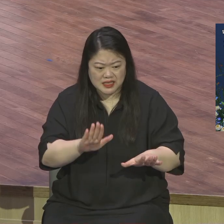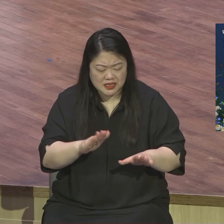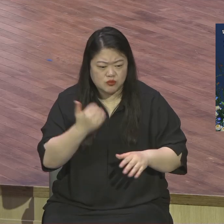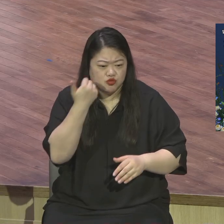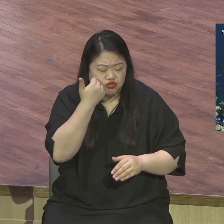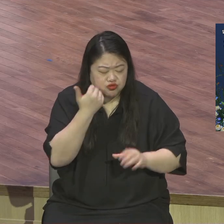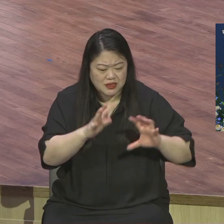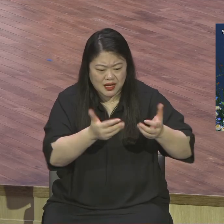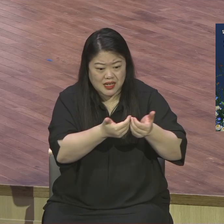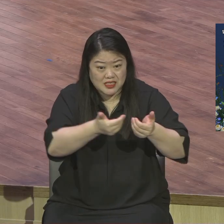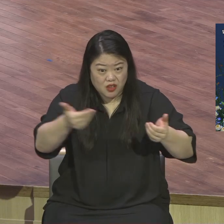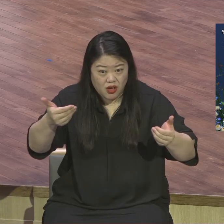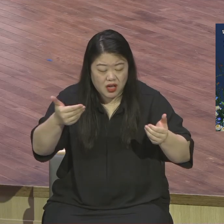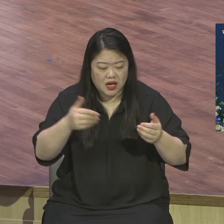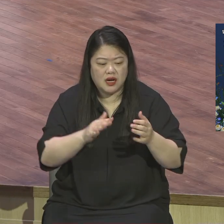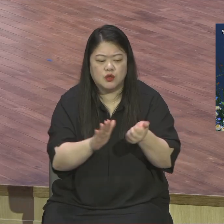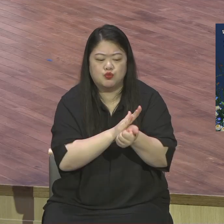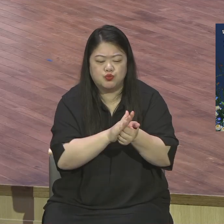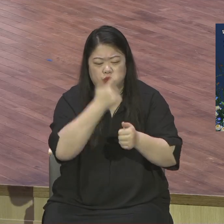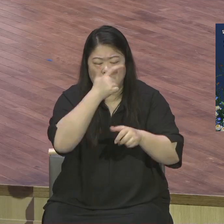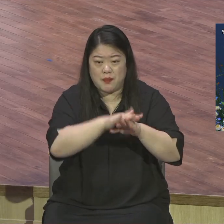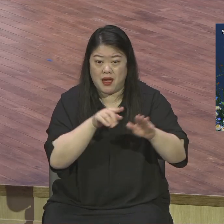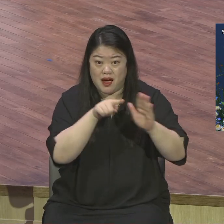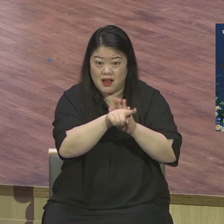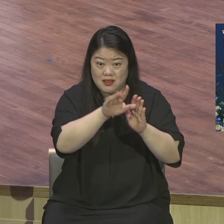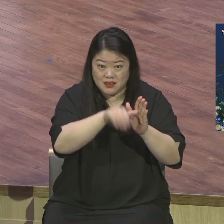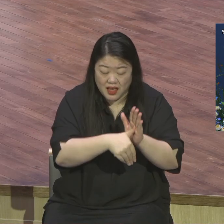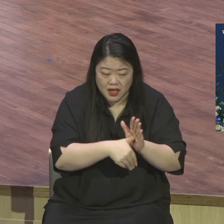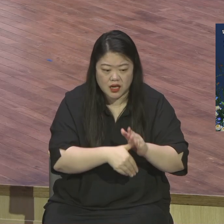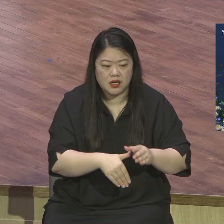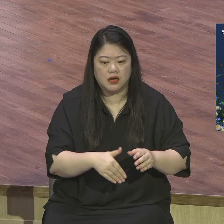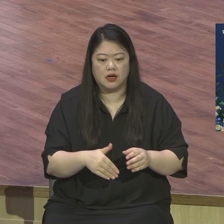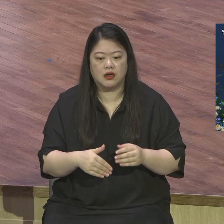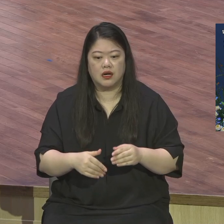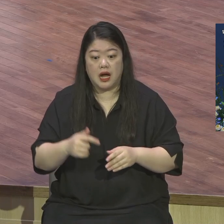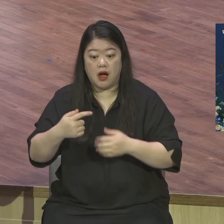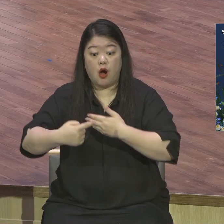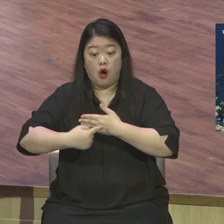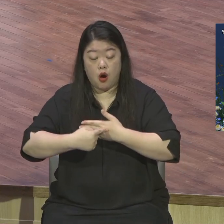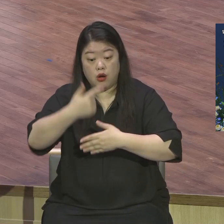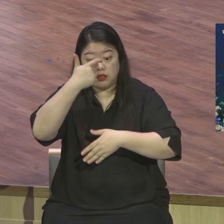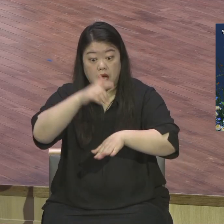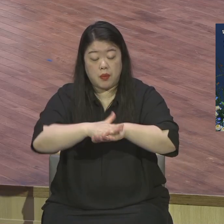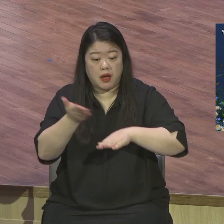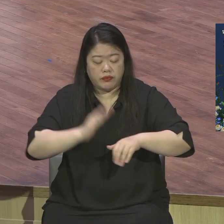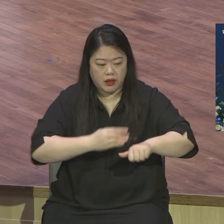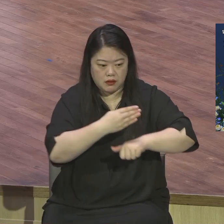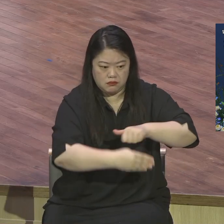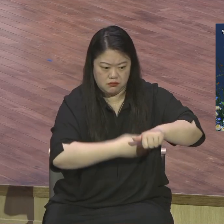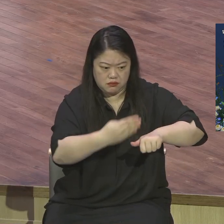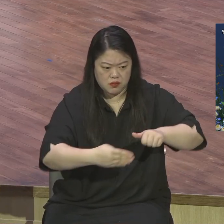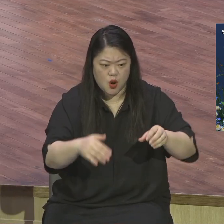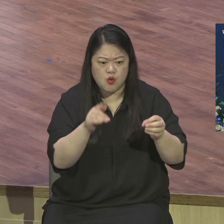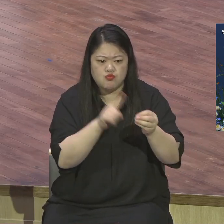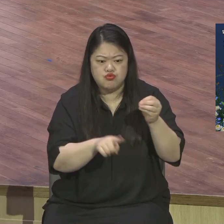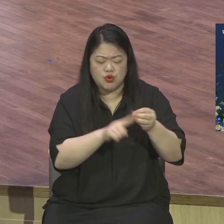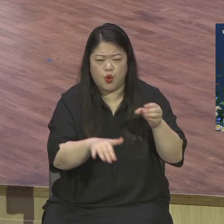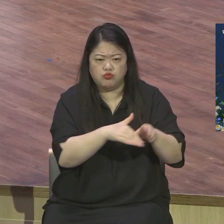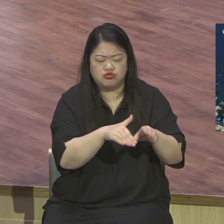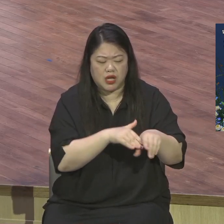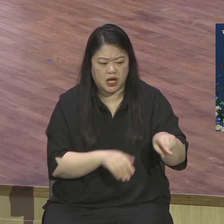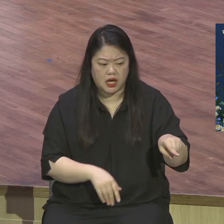전도할 마지막 기회로 전도할 절호의 기회로 그걸 배워가지고 불신자 다